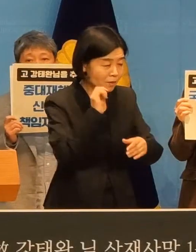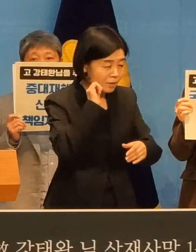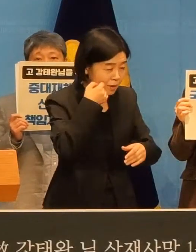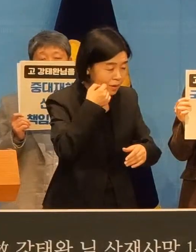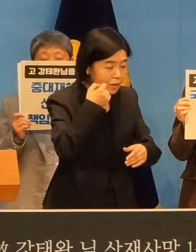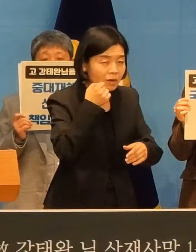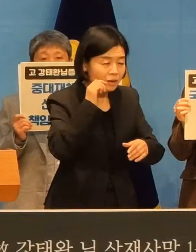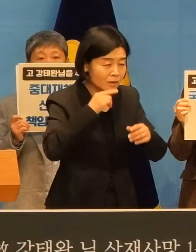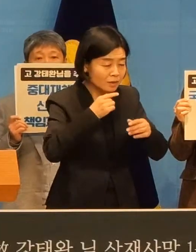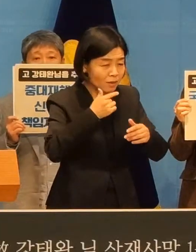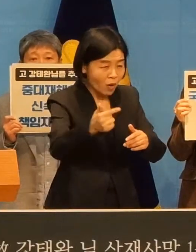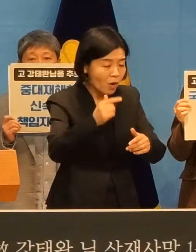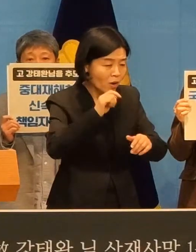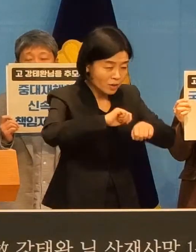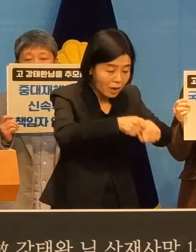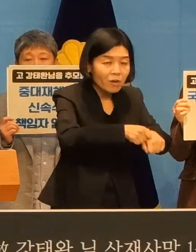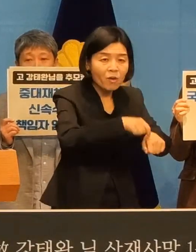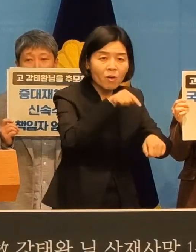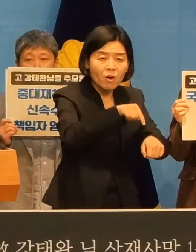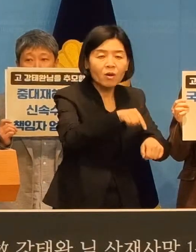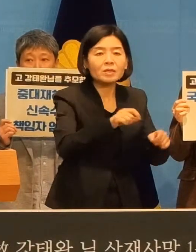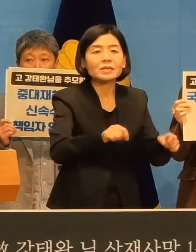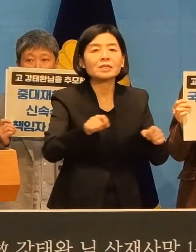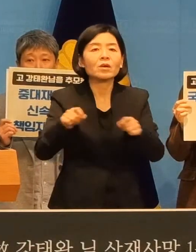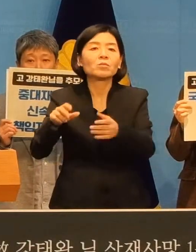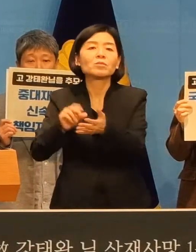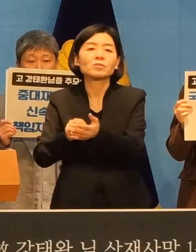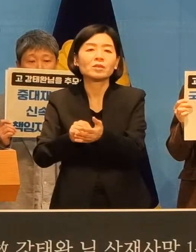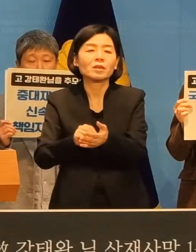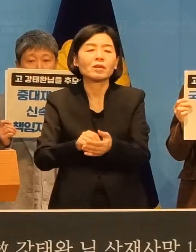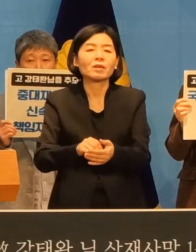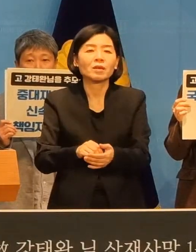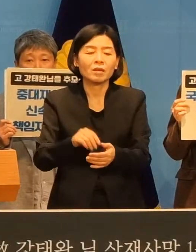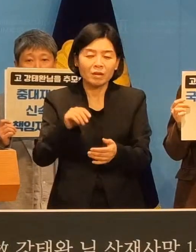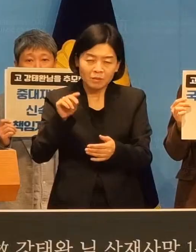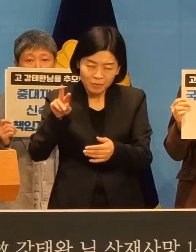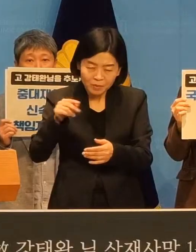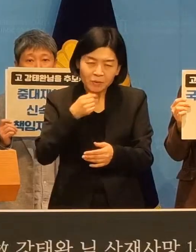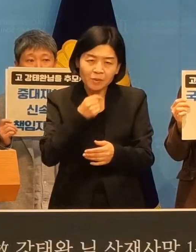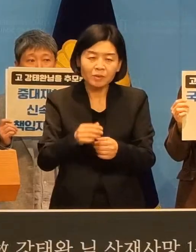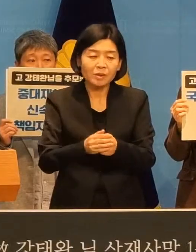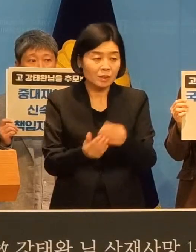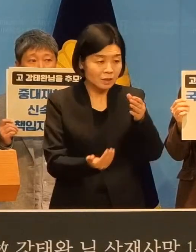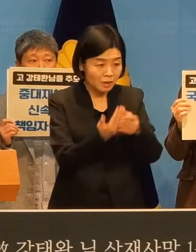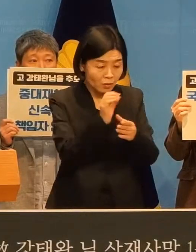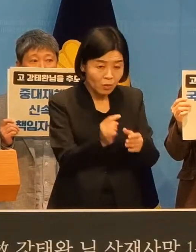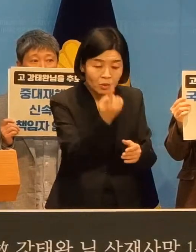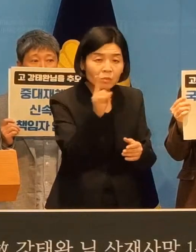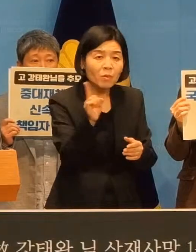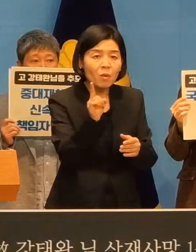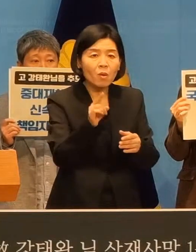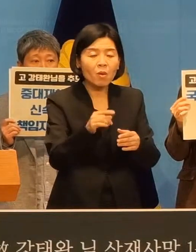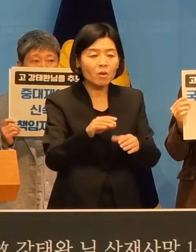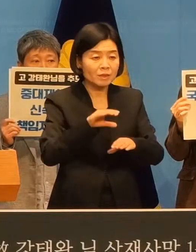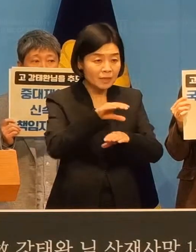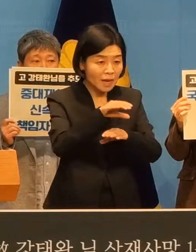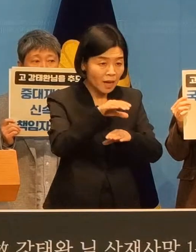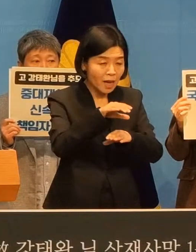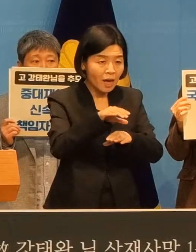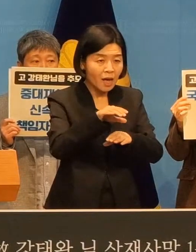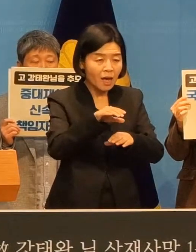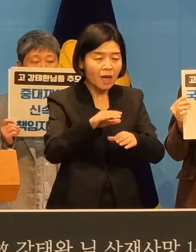관련 노동청 사건의 지연이 어제 오늘의 문제는 아니지만 본건은 사고 원인이 브레이크 미장착 차량 운행으로